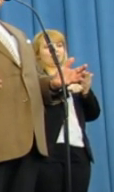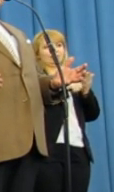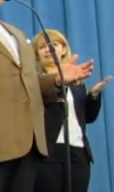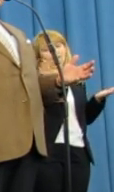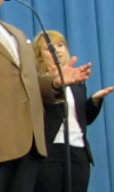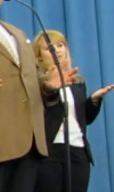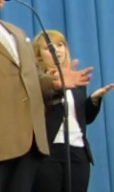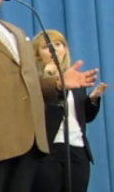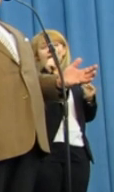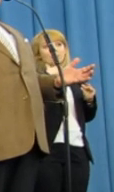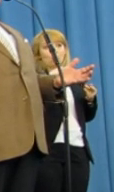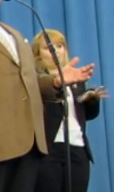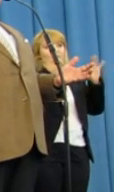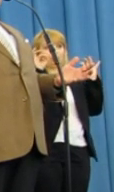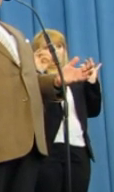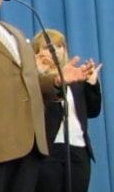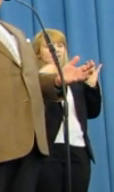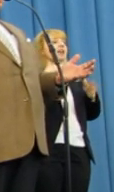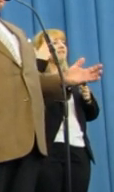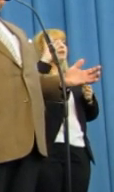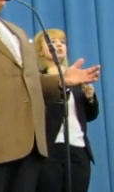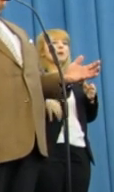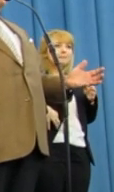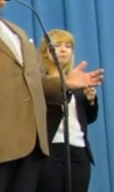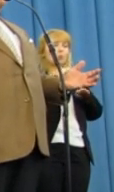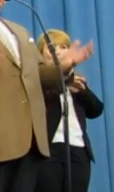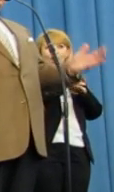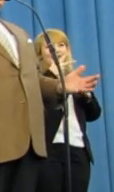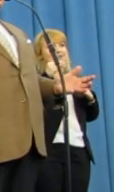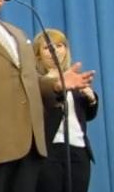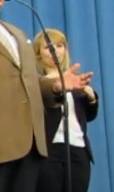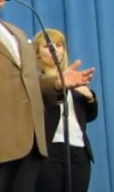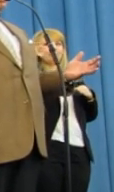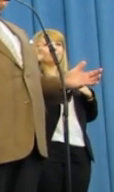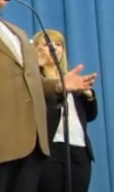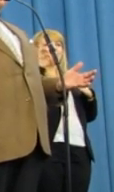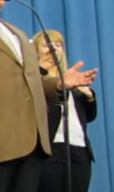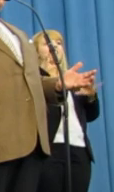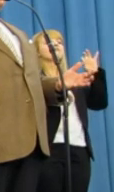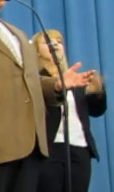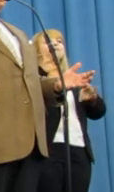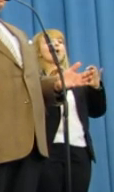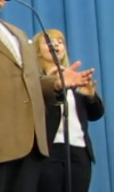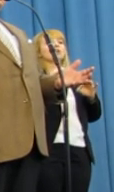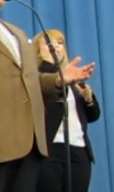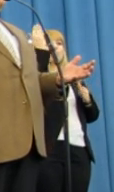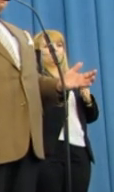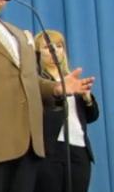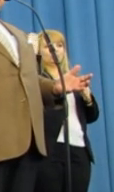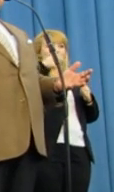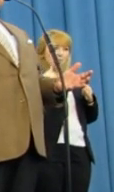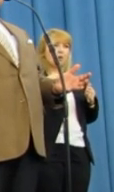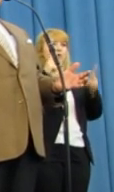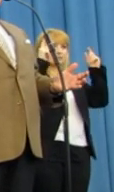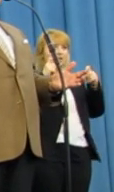pan Włodzimierz Czarzasty nigdy nie został wybrany w wyborach publicznych, powszechnych. Kiedyś startował, ale mu nie wyszło. Także